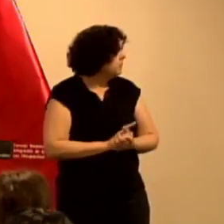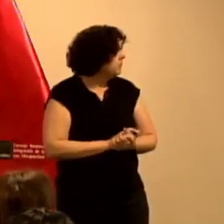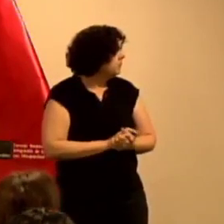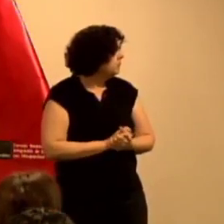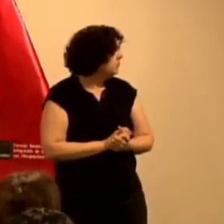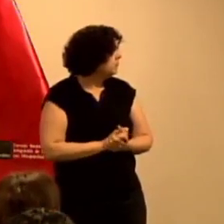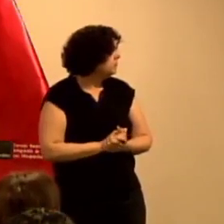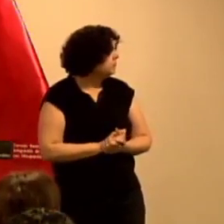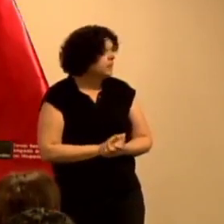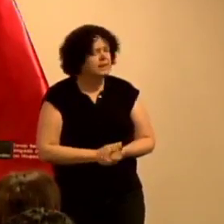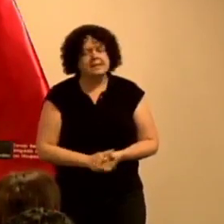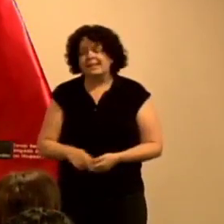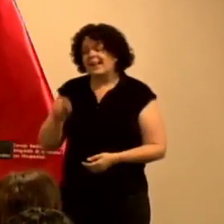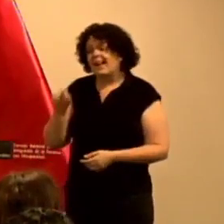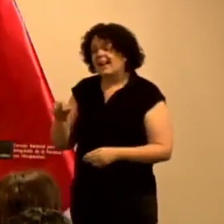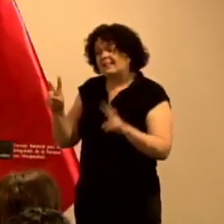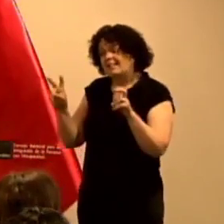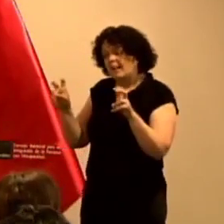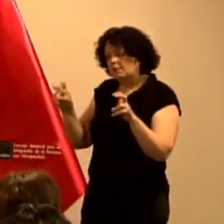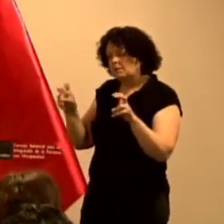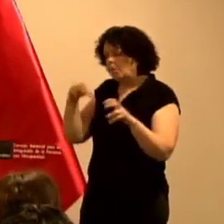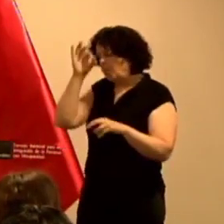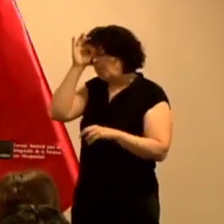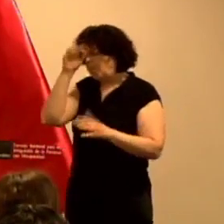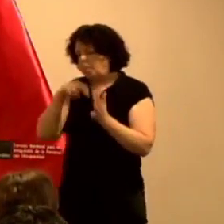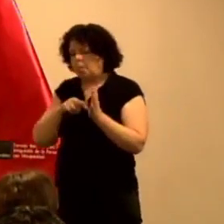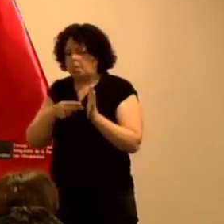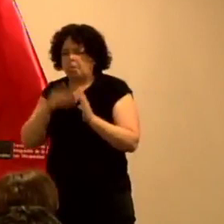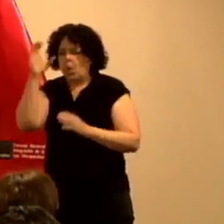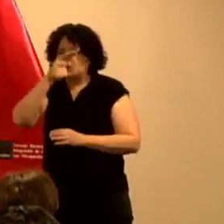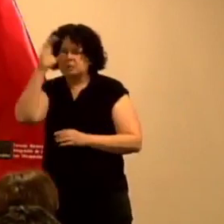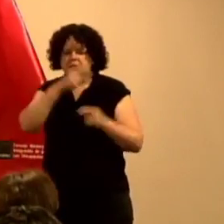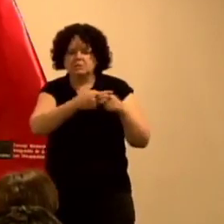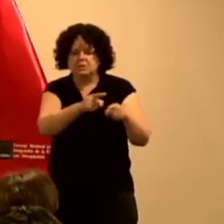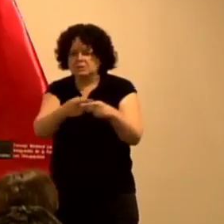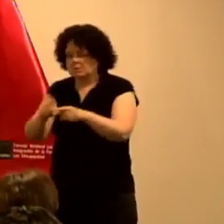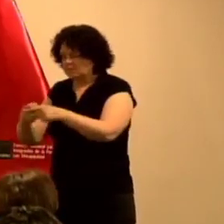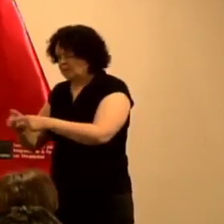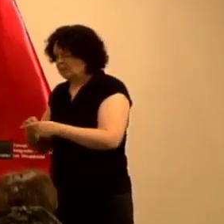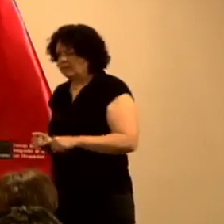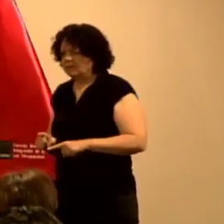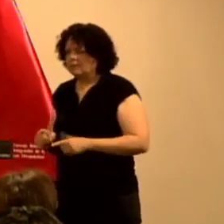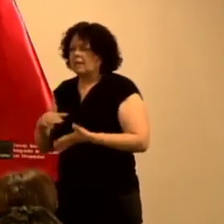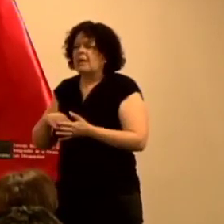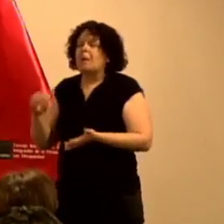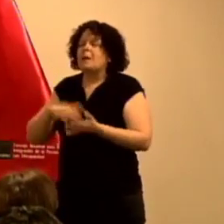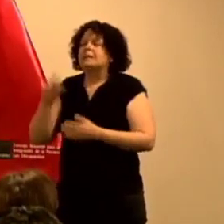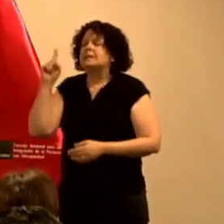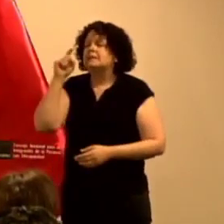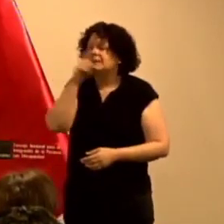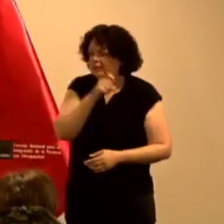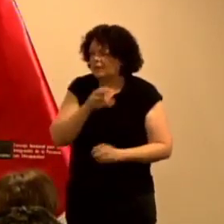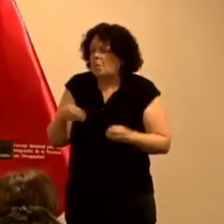Correcto. Esta situación de tener conceptos distintos se complica debido a tres